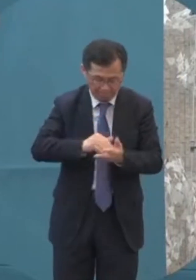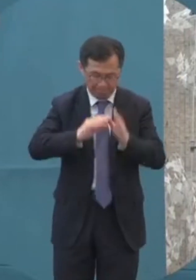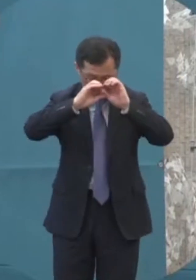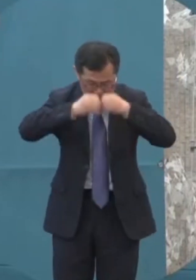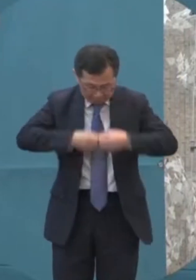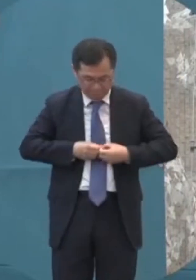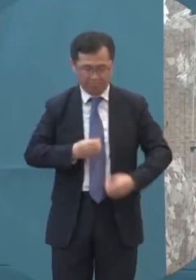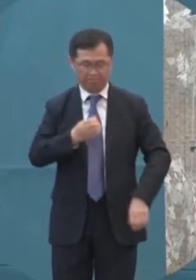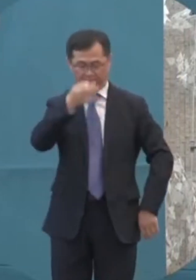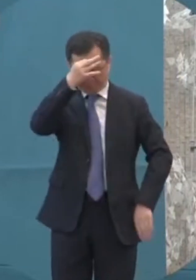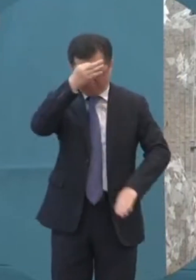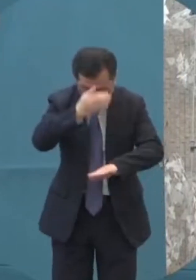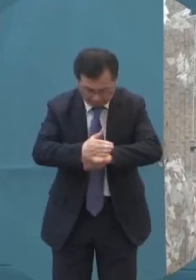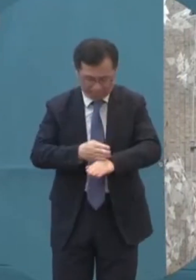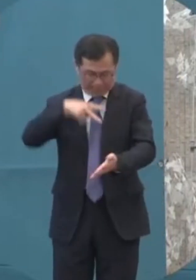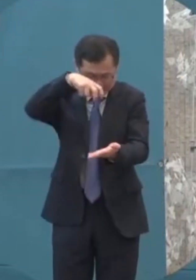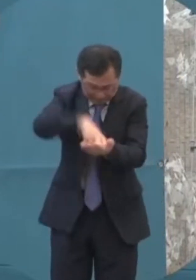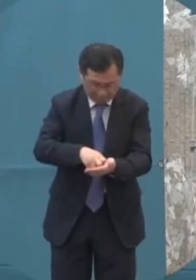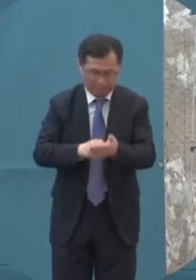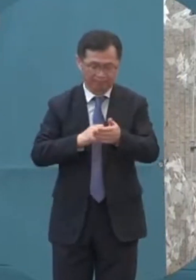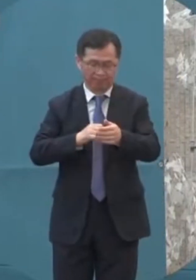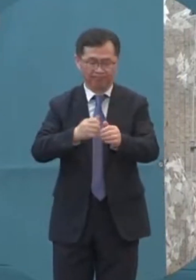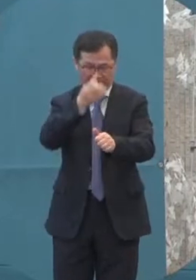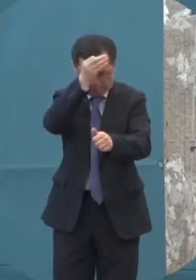앞에 무릎 꿇고 사과를 해야 될 것 아닙니까?